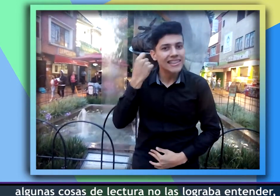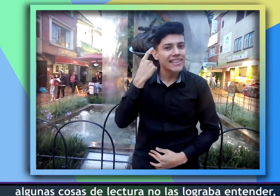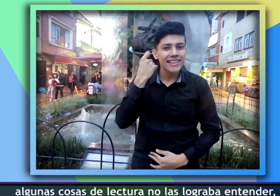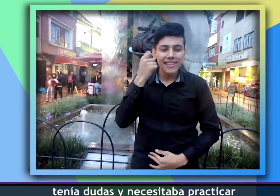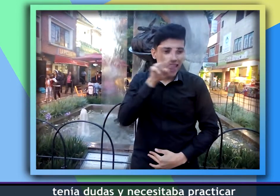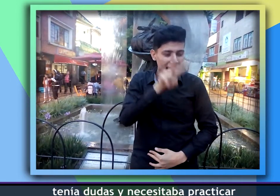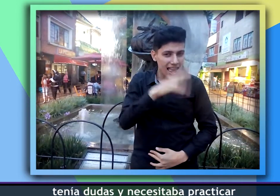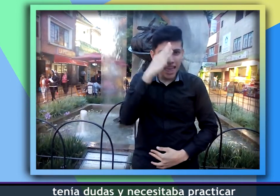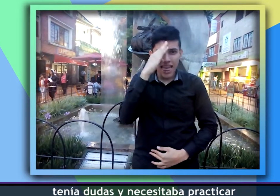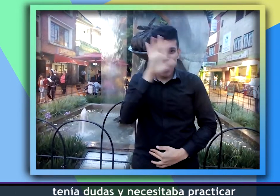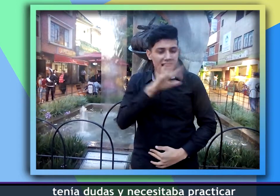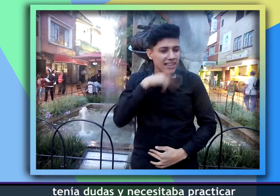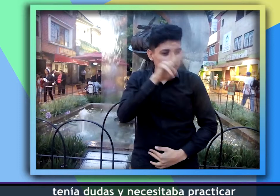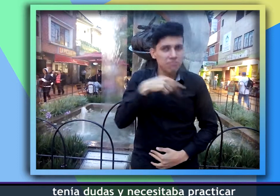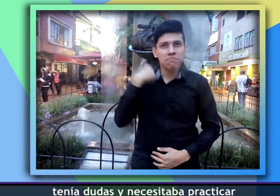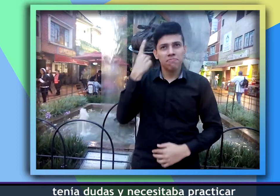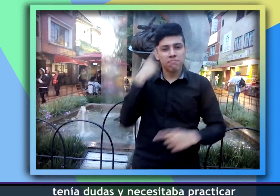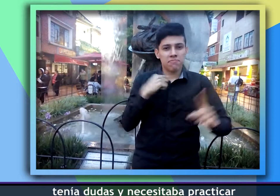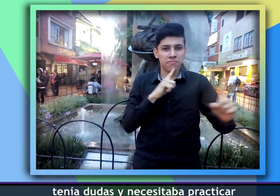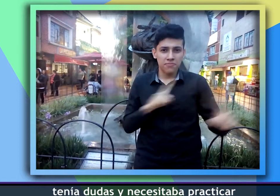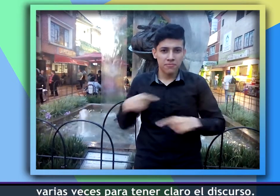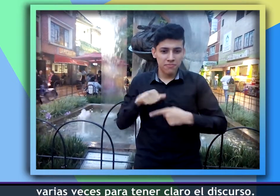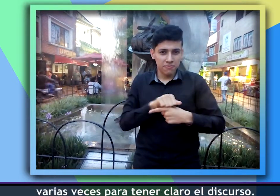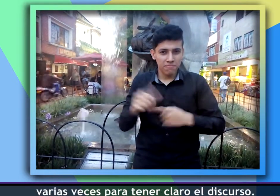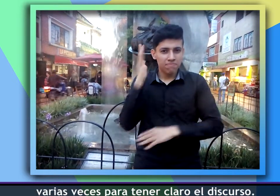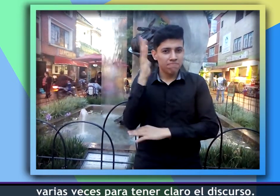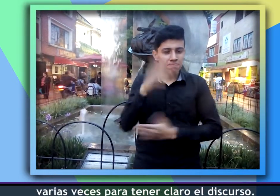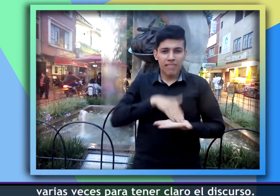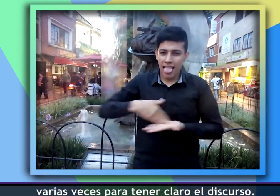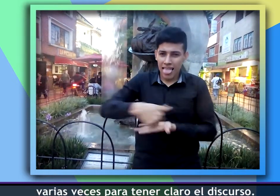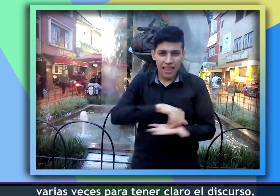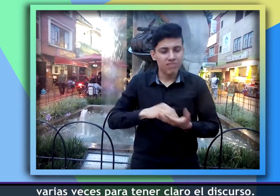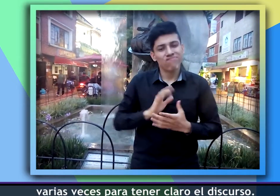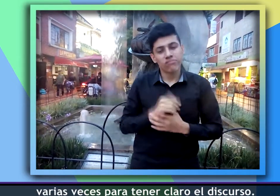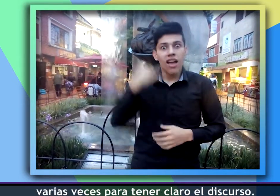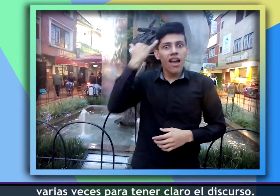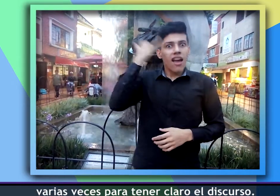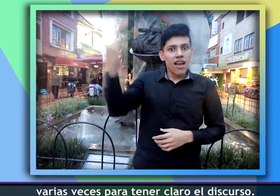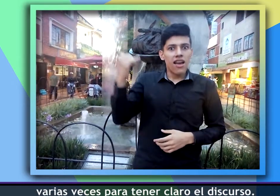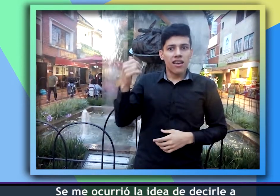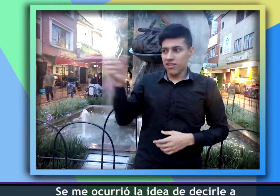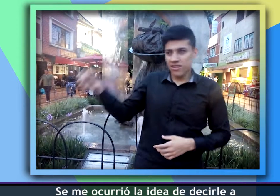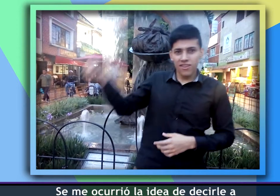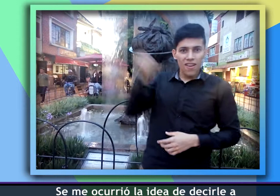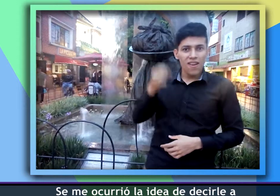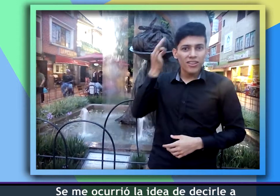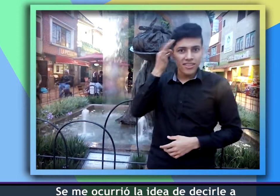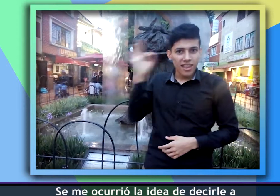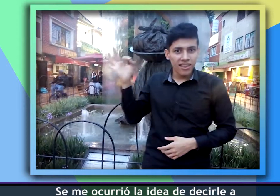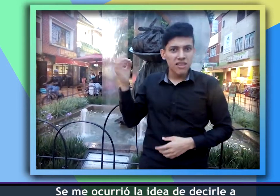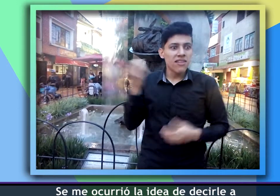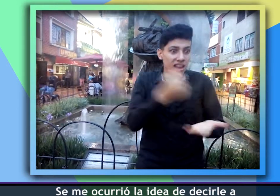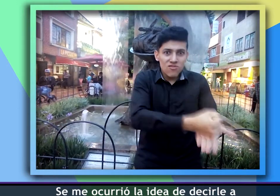entender. Tenía dudas y necesitaba practicar varias veces para tener claro el discurso. Se me